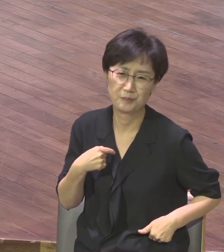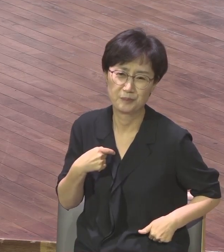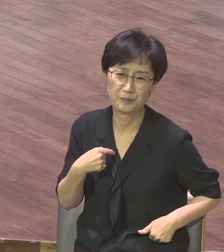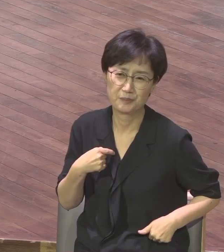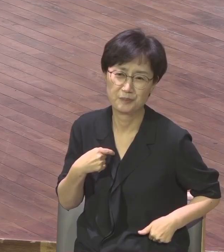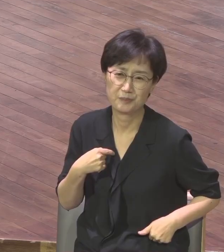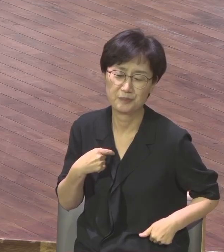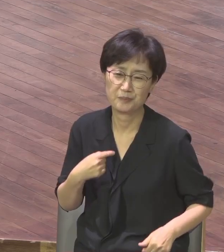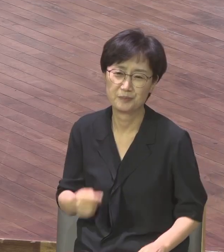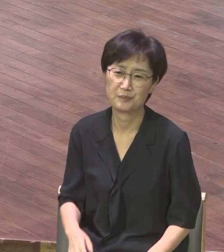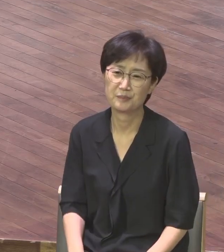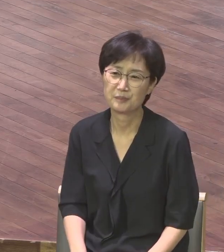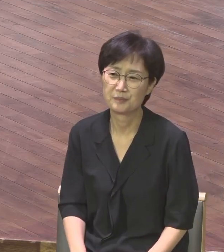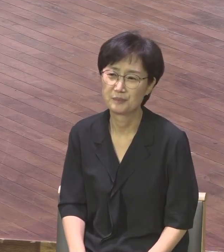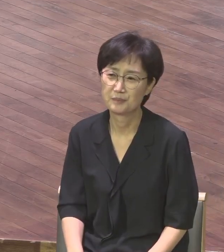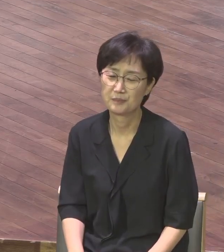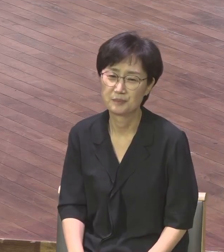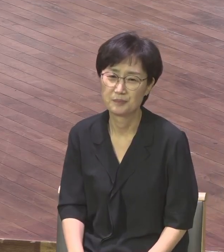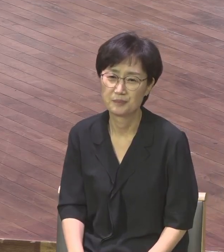돼.